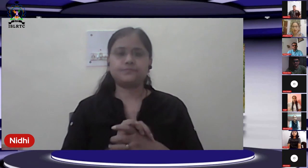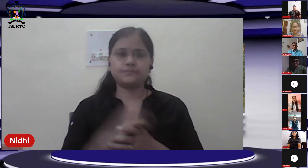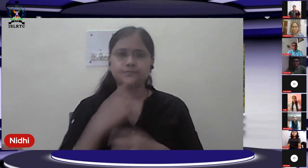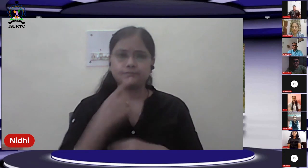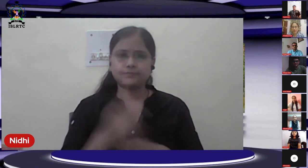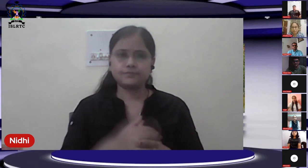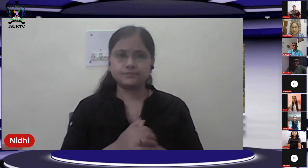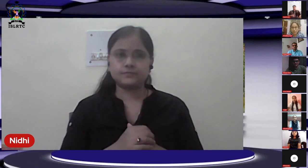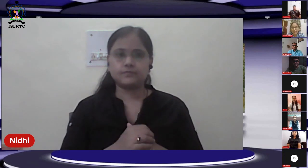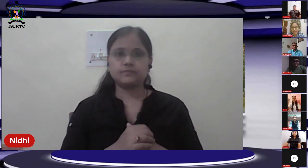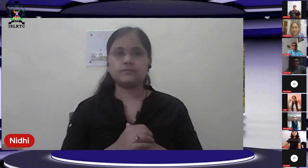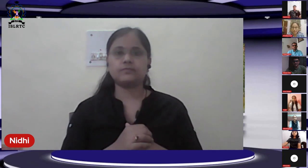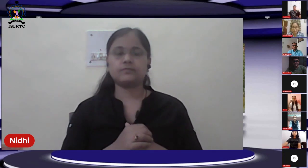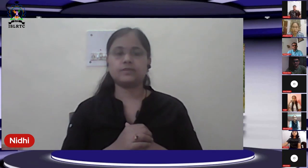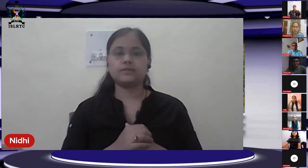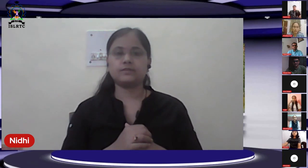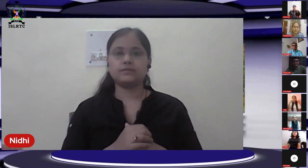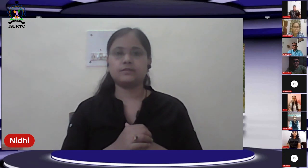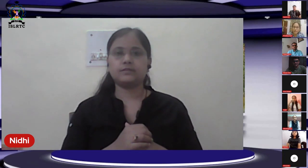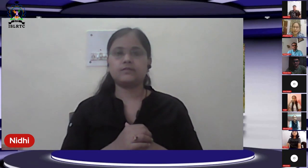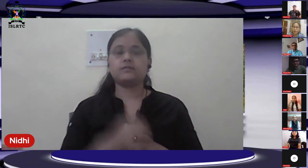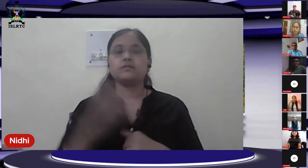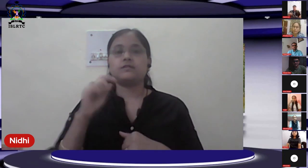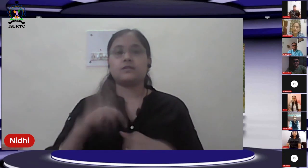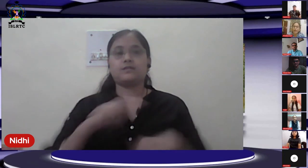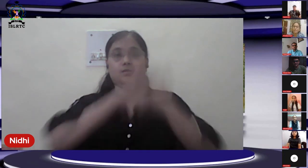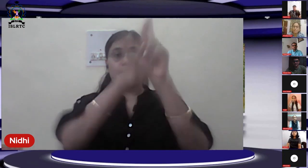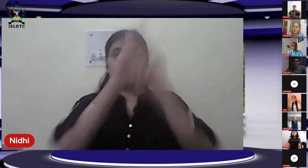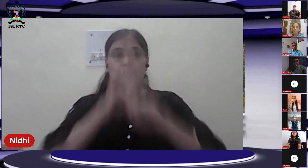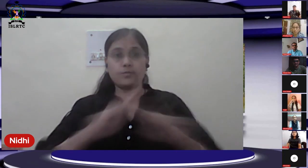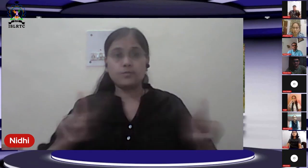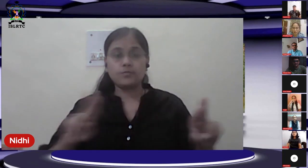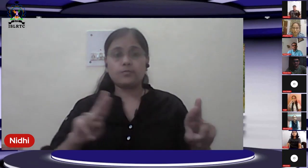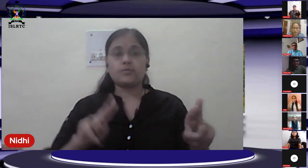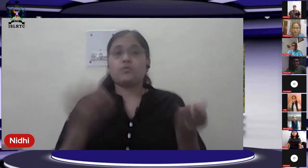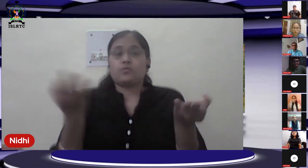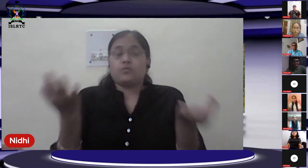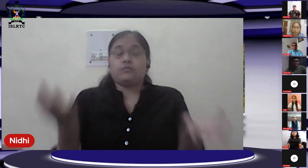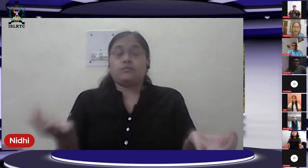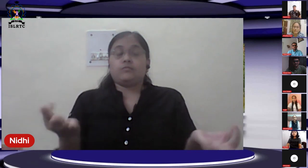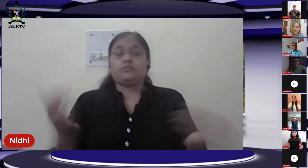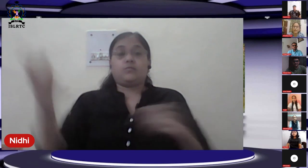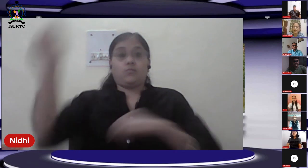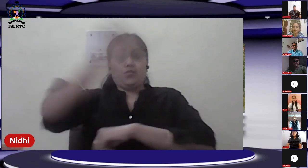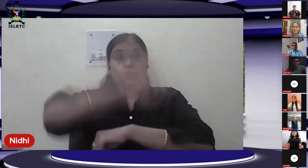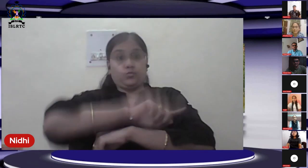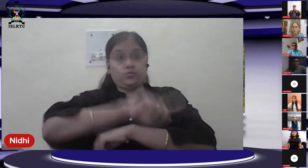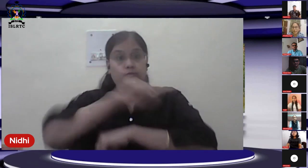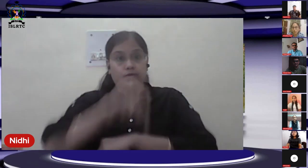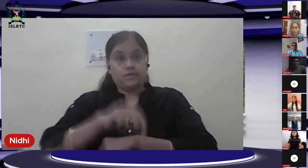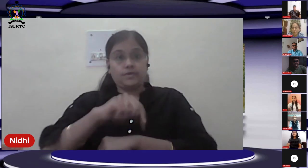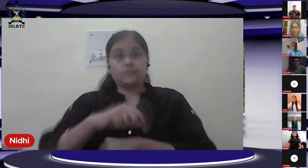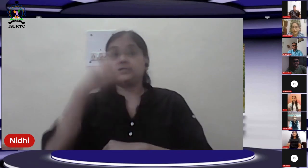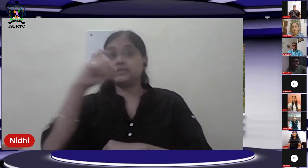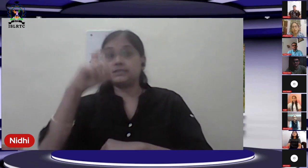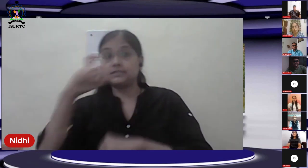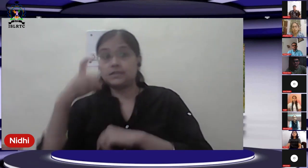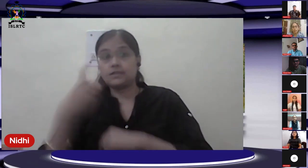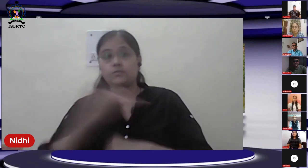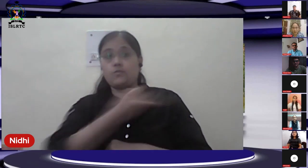आज सातवां जो अंतर्राष्ट्रीय योगा दिवस है उसमें मैं आप सभी का स्वागत करती हूँ ISLRTC के इस मंच पर। तो योगा